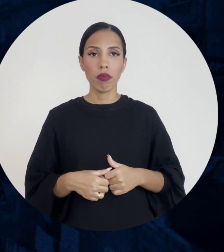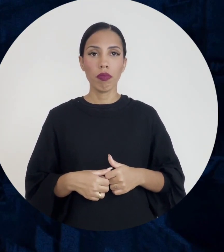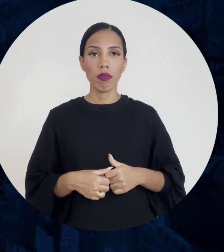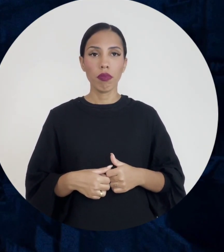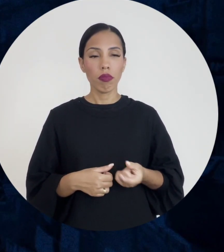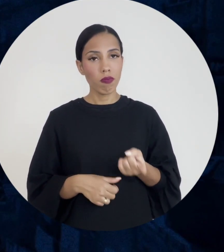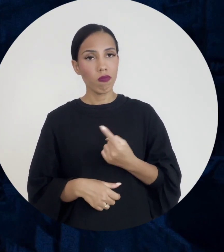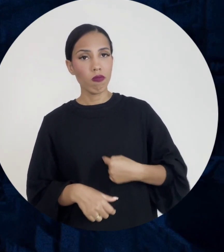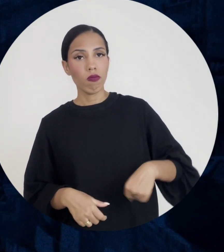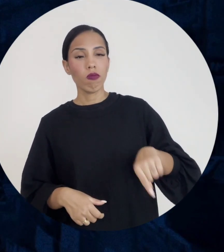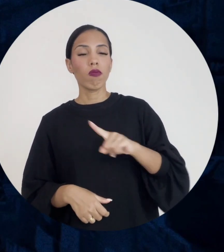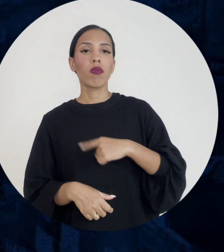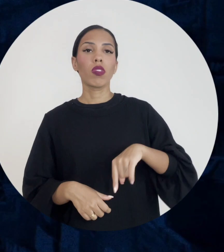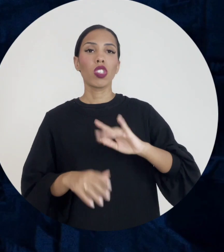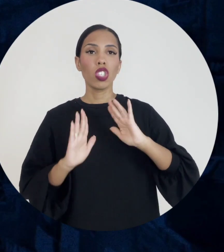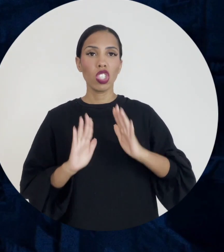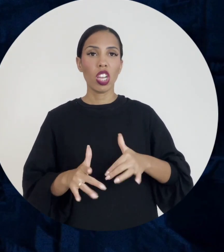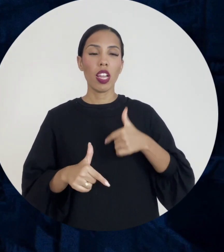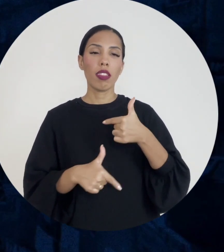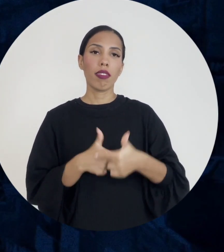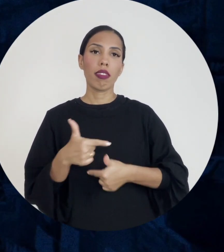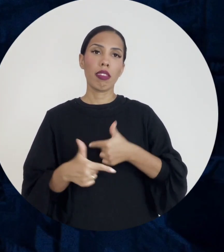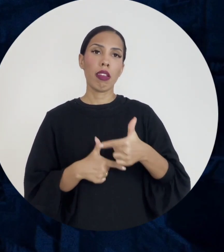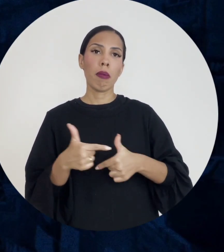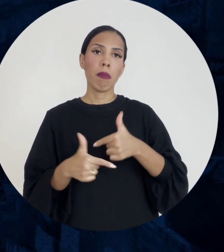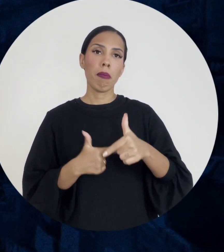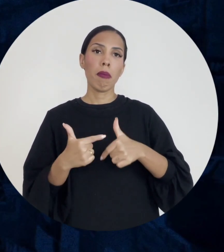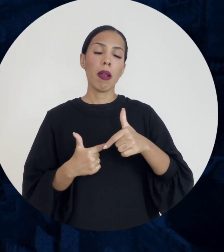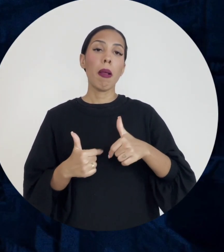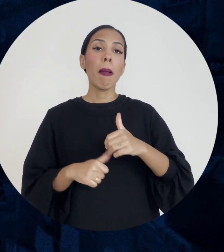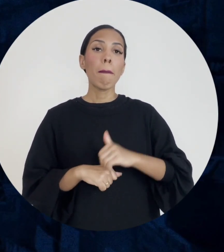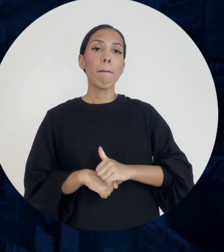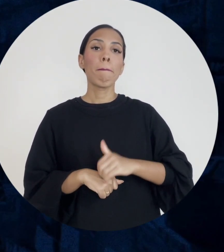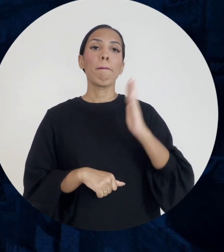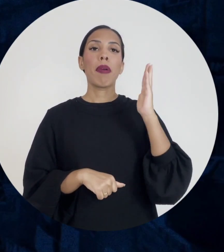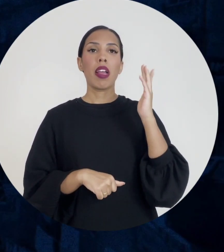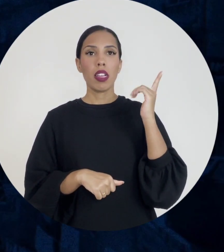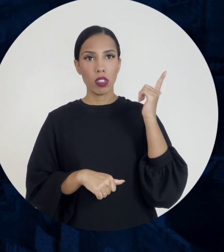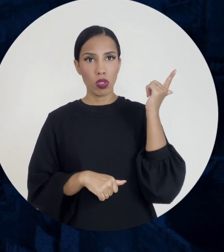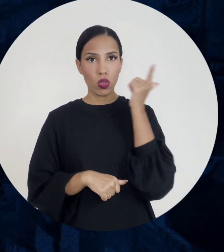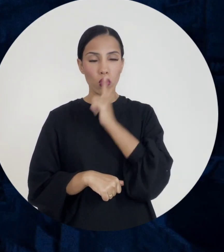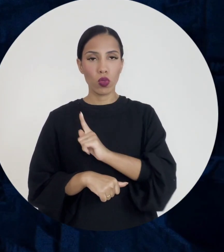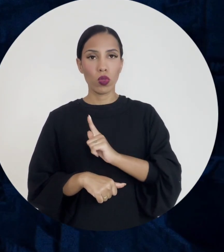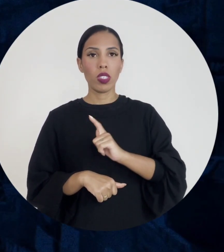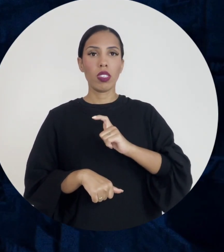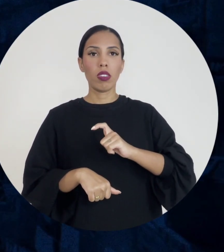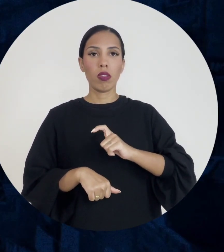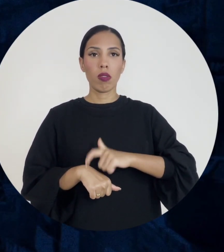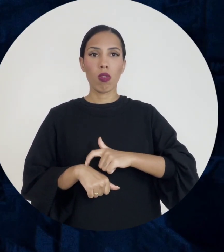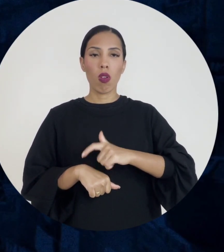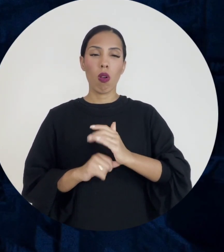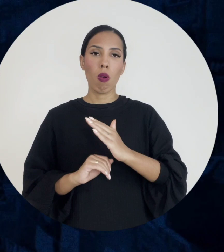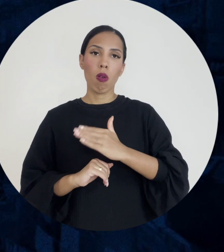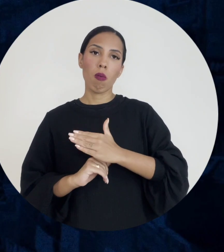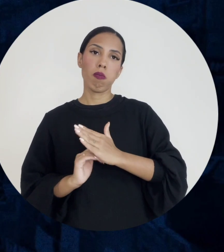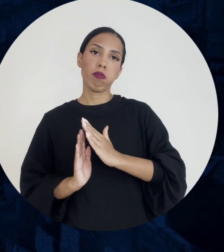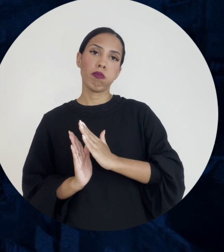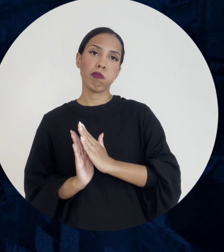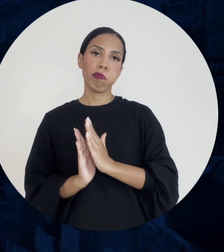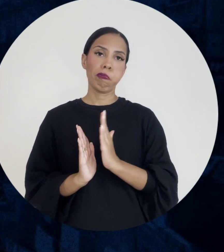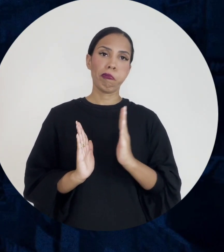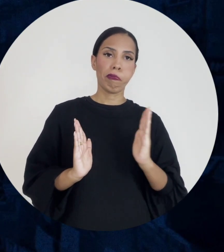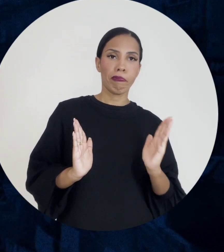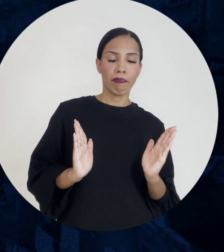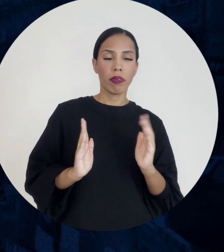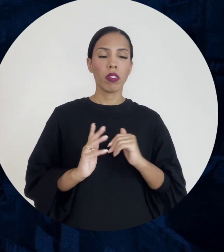a gente já fez um trabalho mais, com carga horária mais longa, né? Mas continuava sendo voluntário